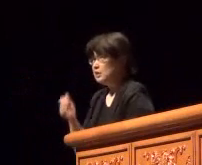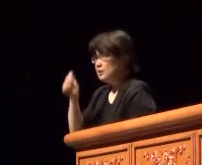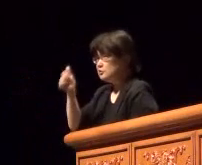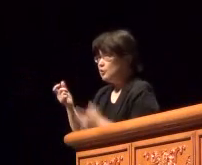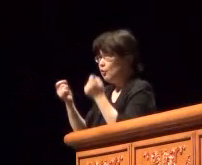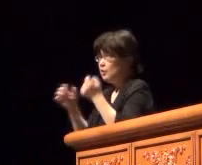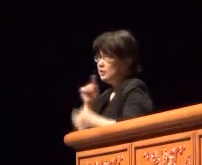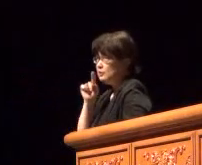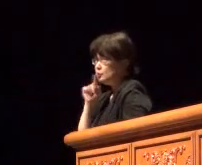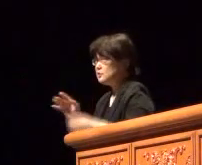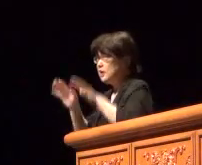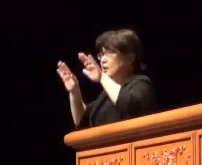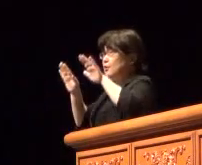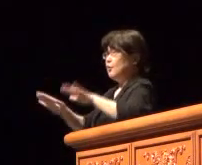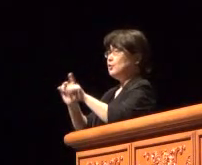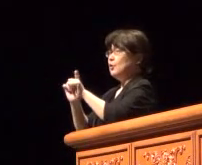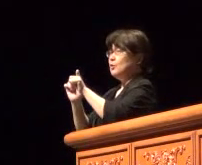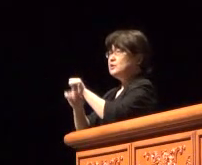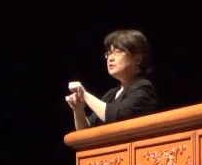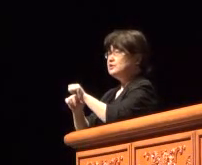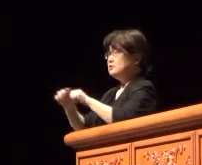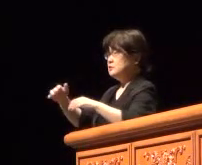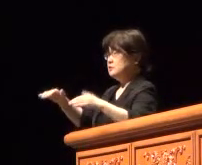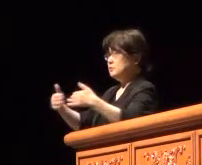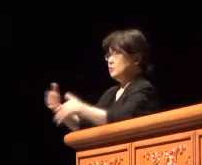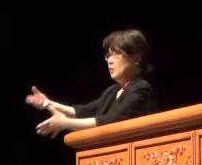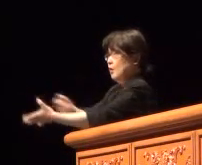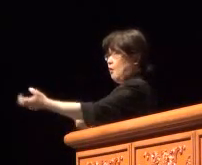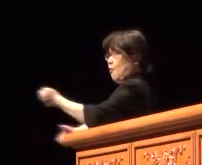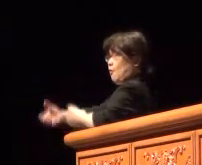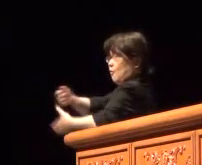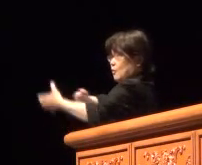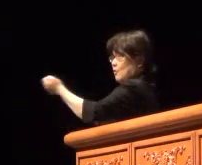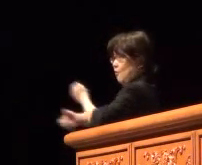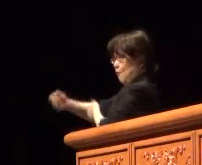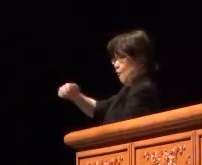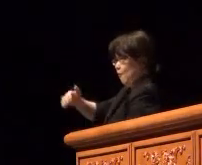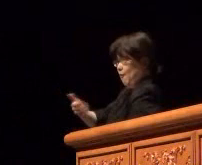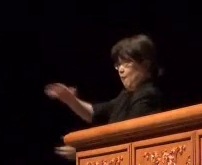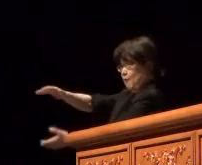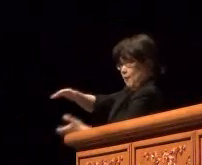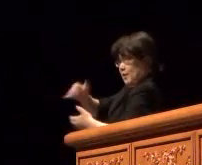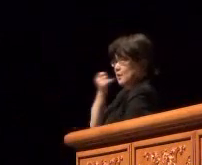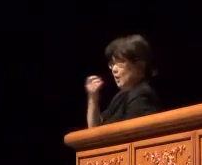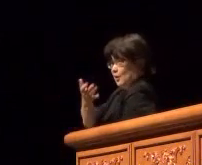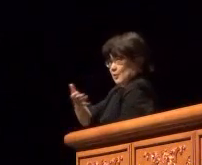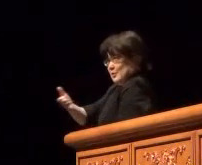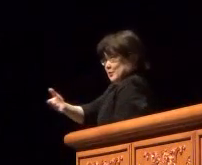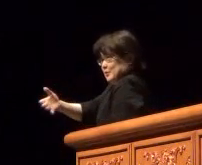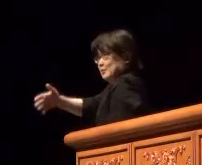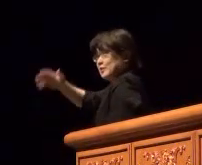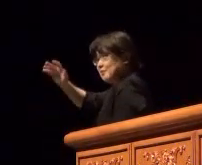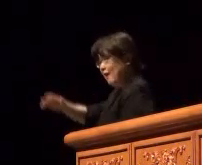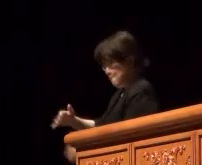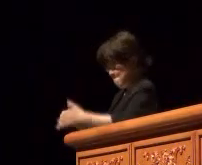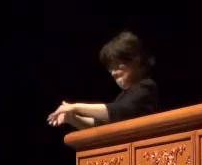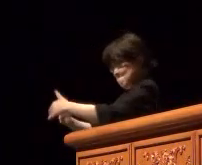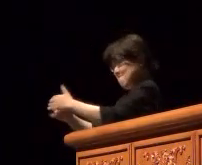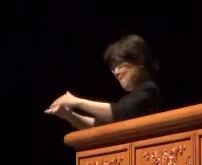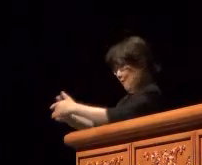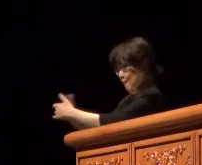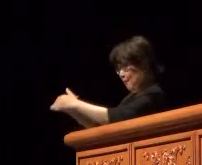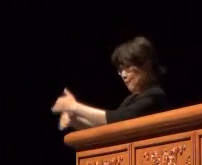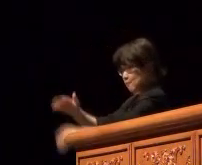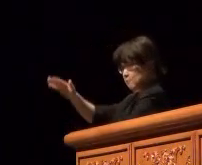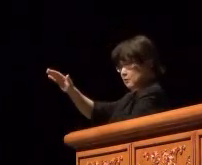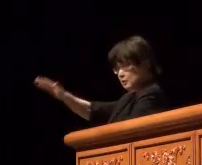ーンで、今年は豊漁、大漁です、海はこんなににぎわっています、